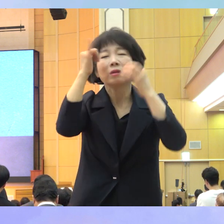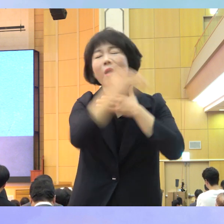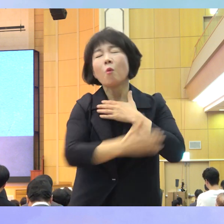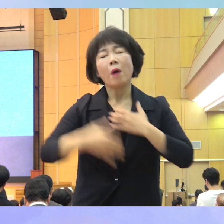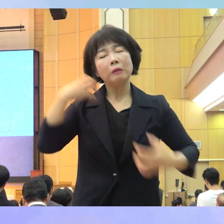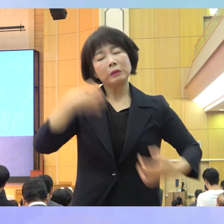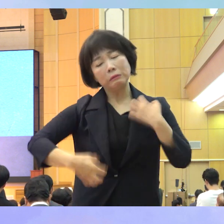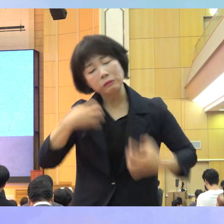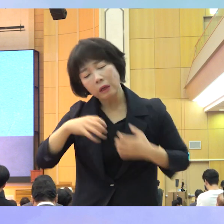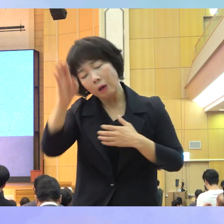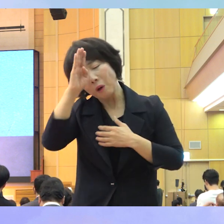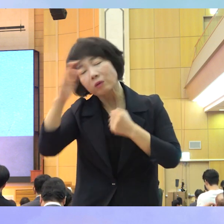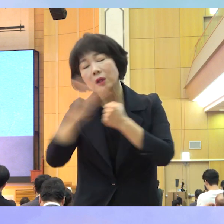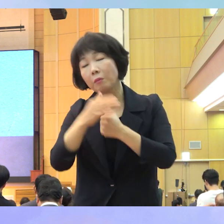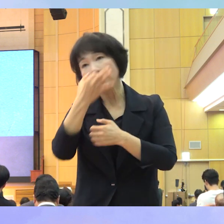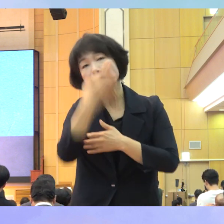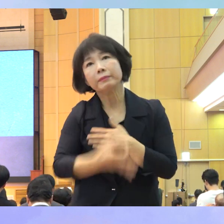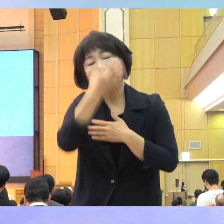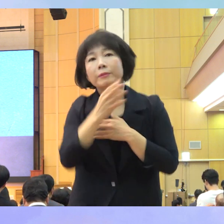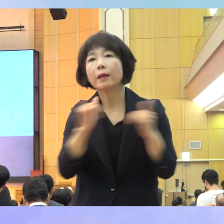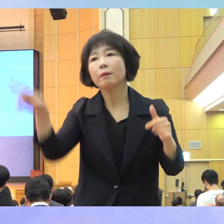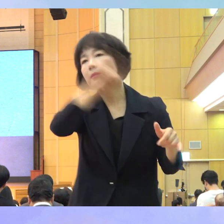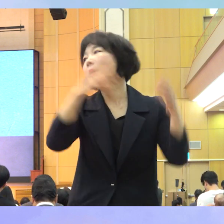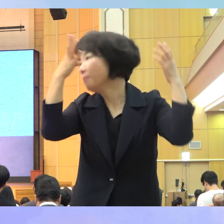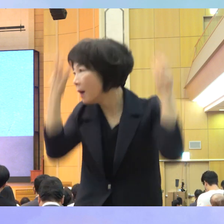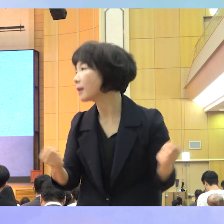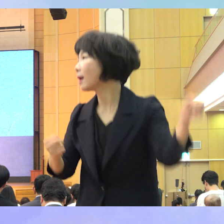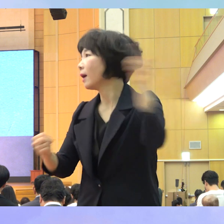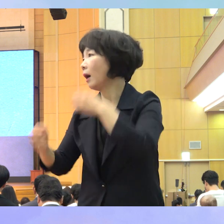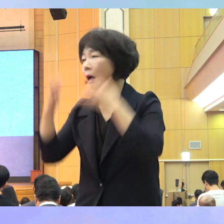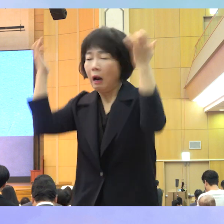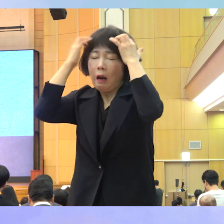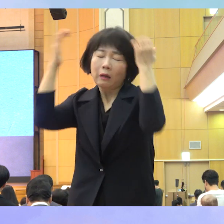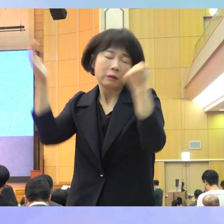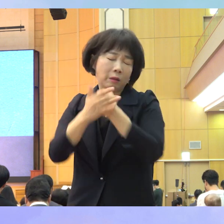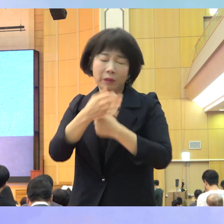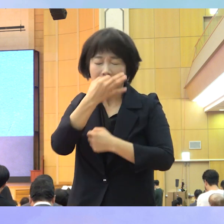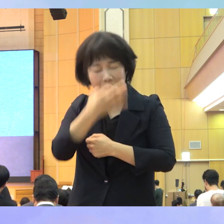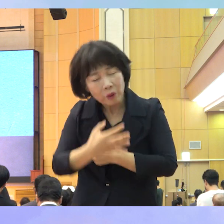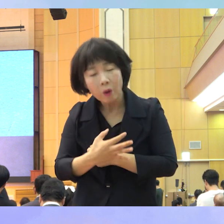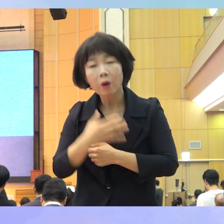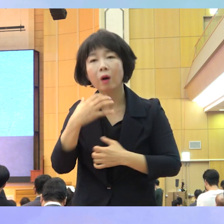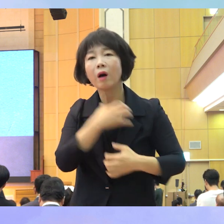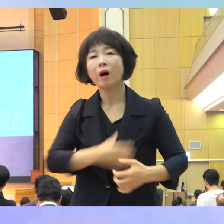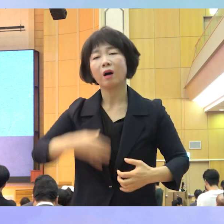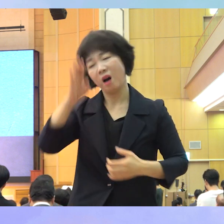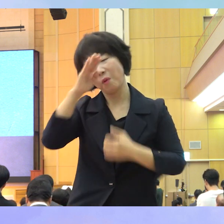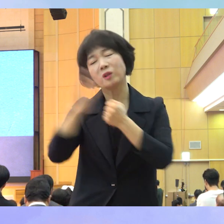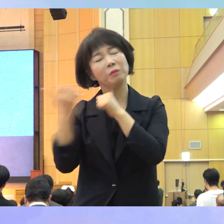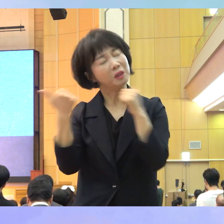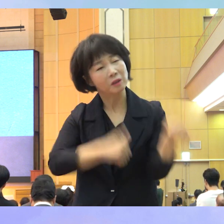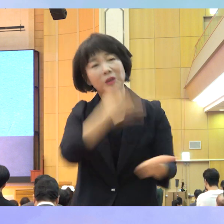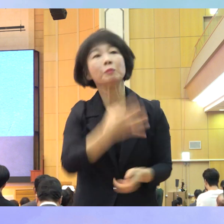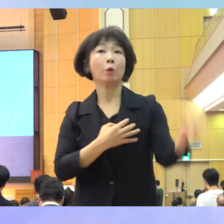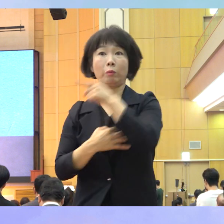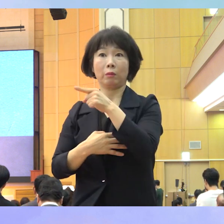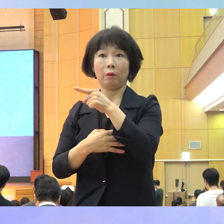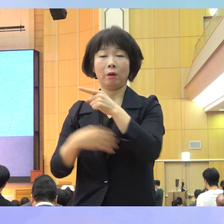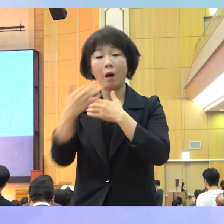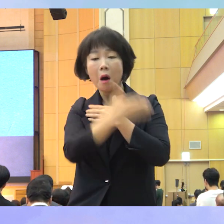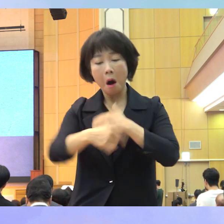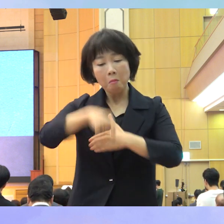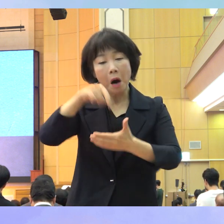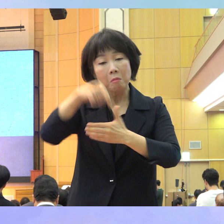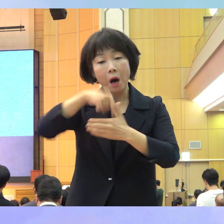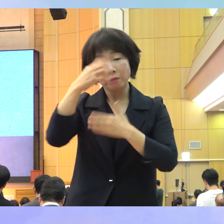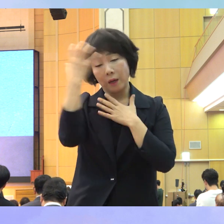몸에 질병이 있어서 신음하고 고통에 쌓여있는 주님의 자녀들이 있습니다. 또 마음과 정신이